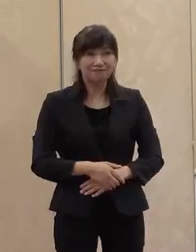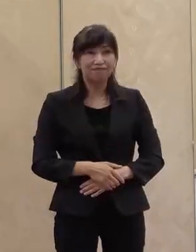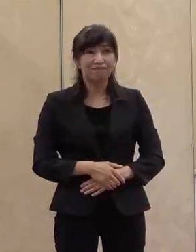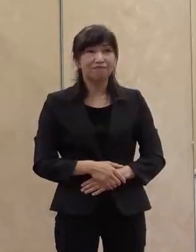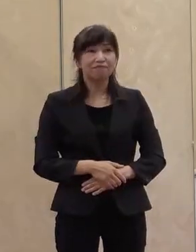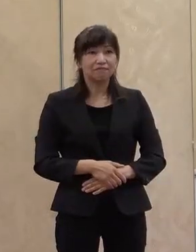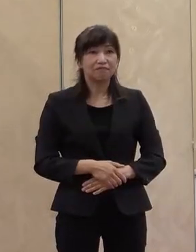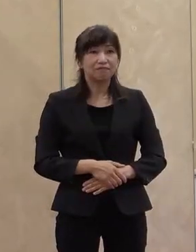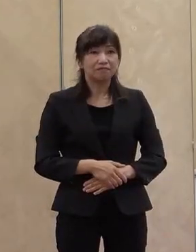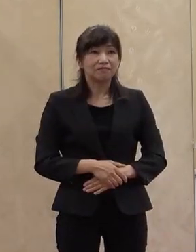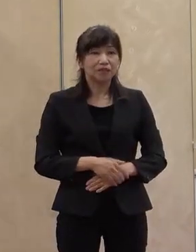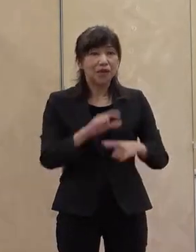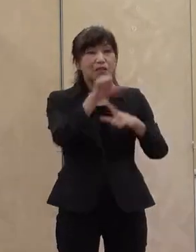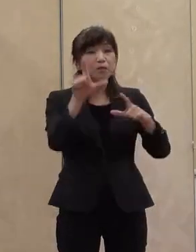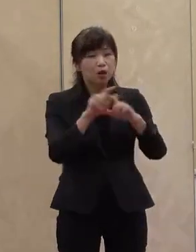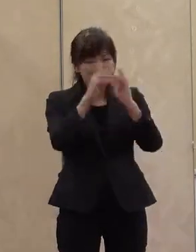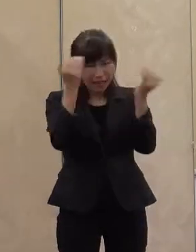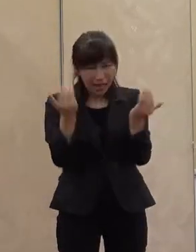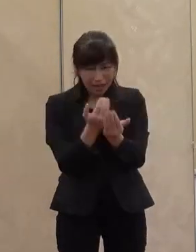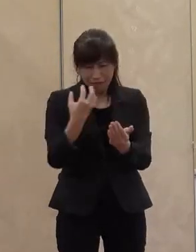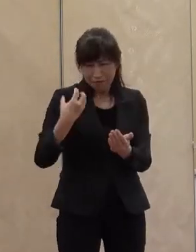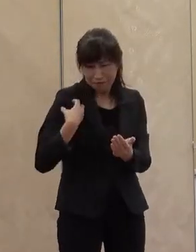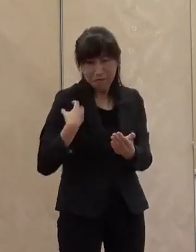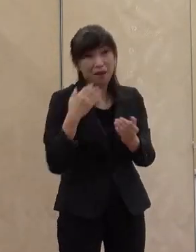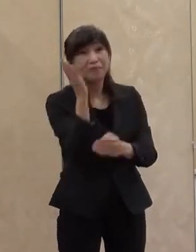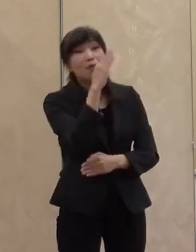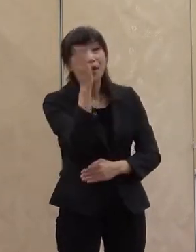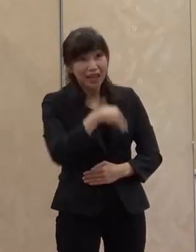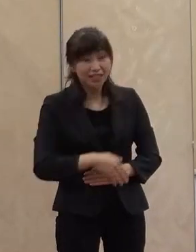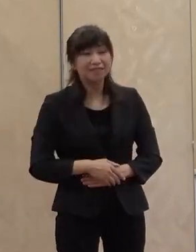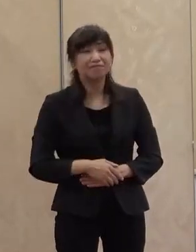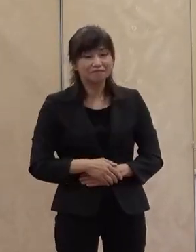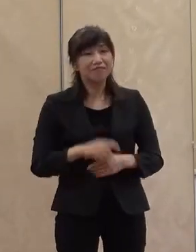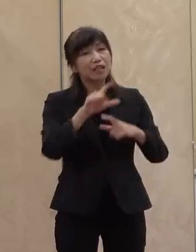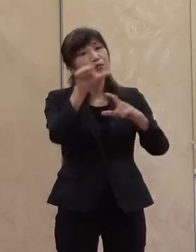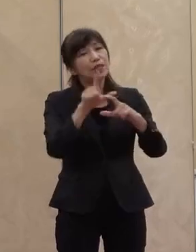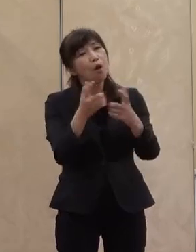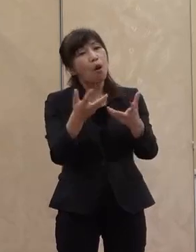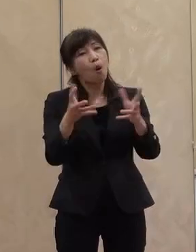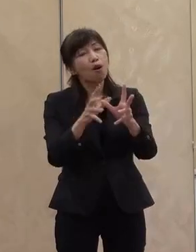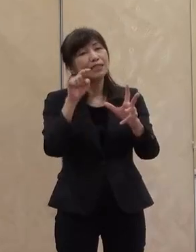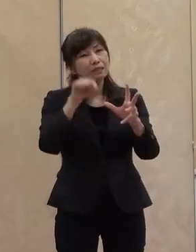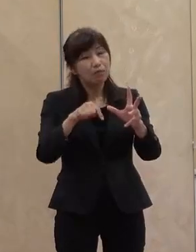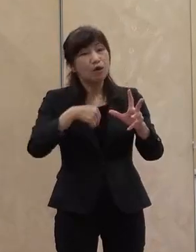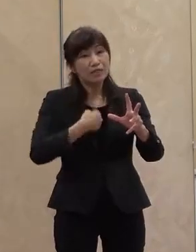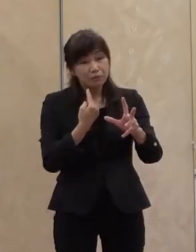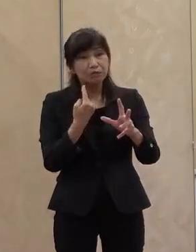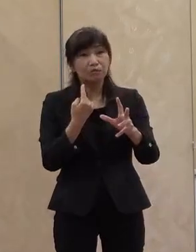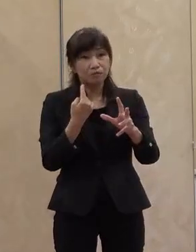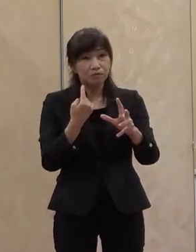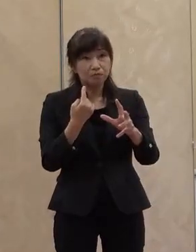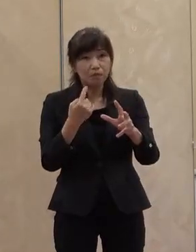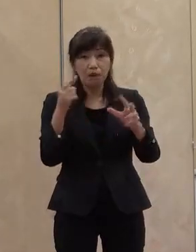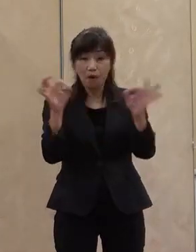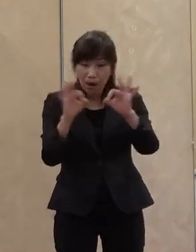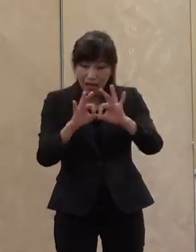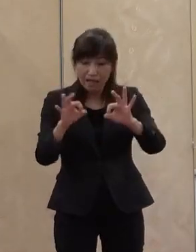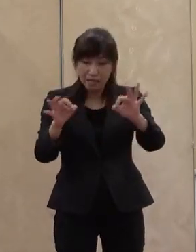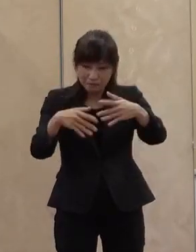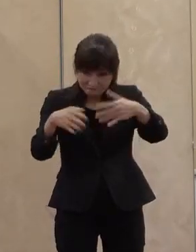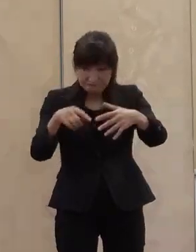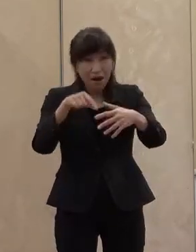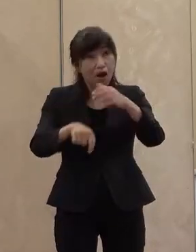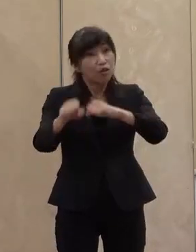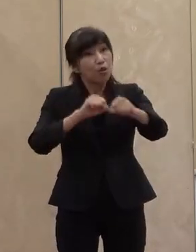を NPO 法人が受けるわけじゃないので、 NPO 法人も NPO 法人は NPO 法人で自分たちでそういう資金集めの努力をすると。努力した